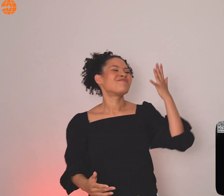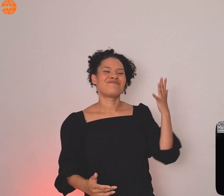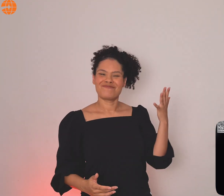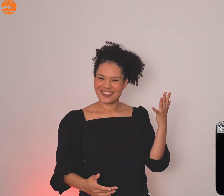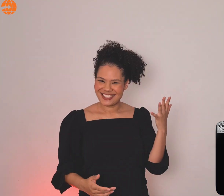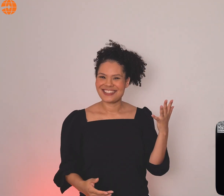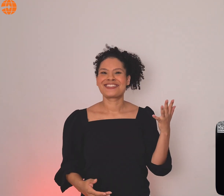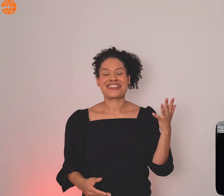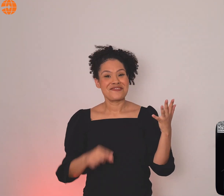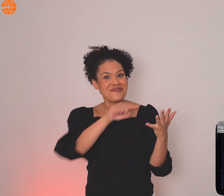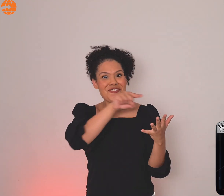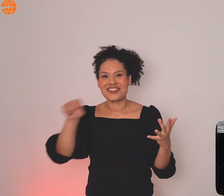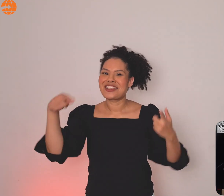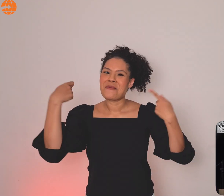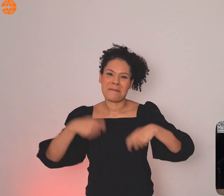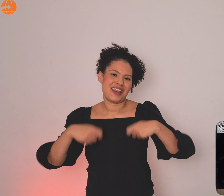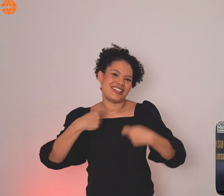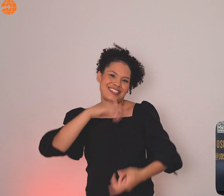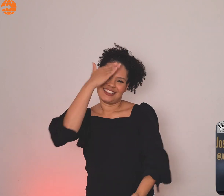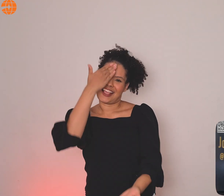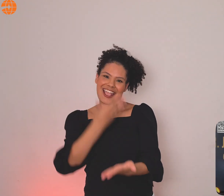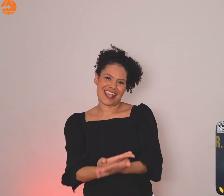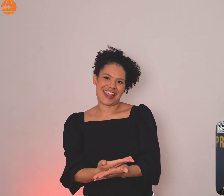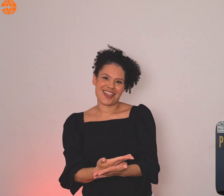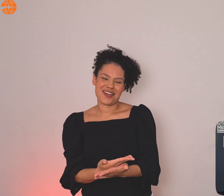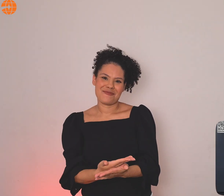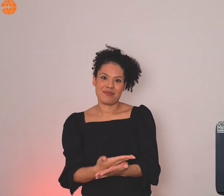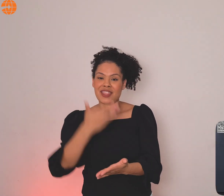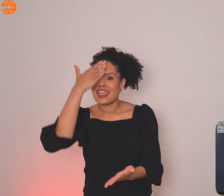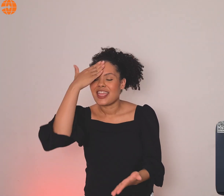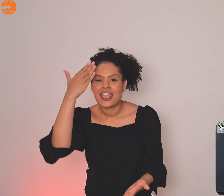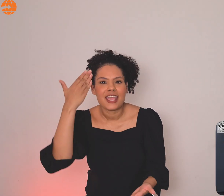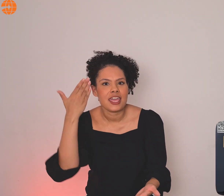Você tem que crer. Você tem que crer.